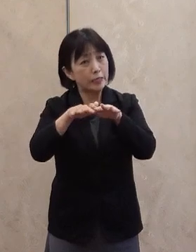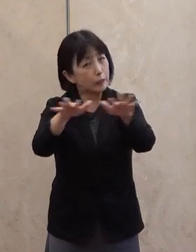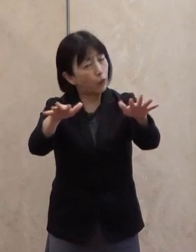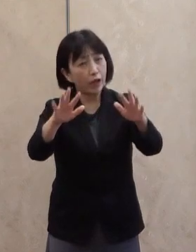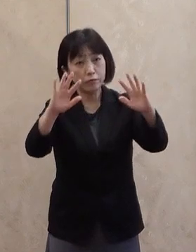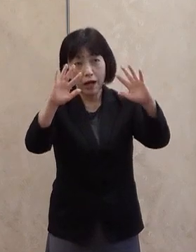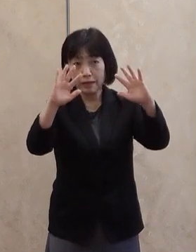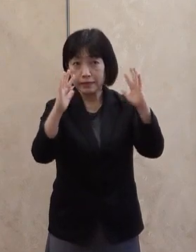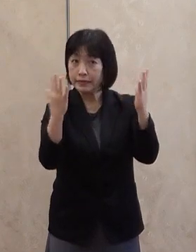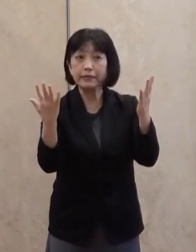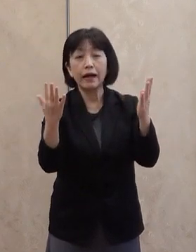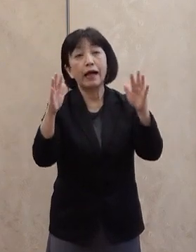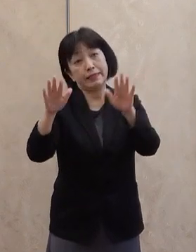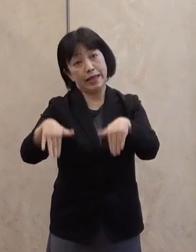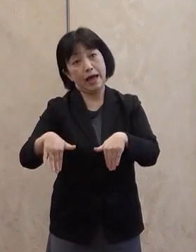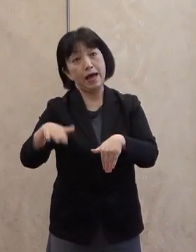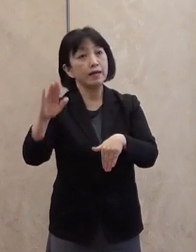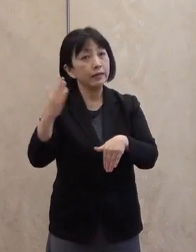士、例えば